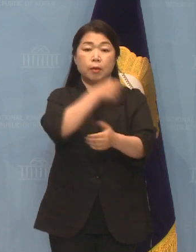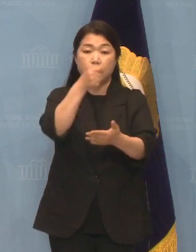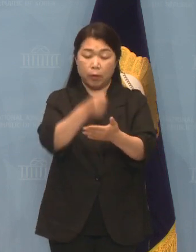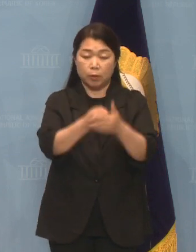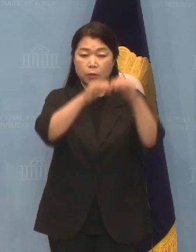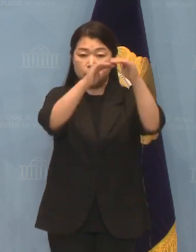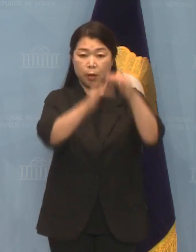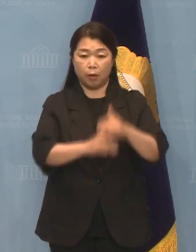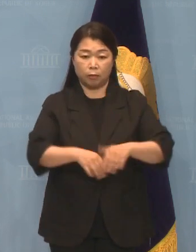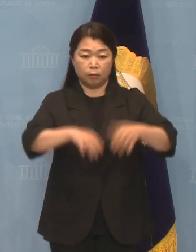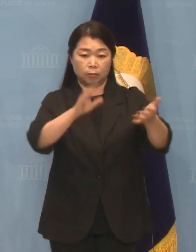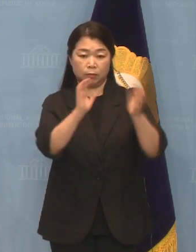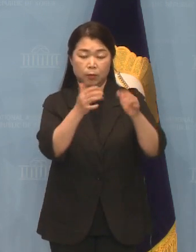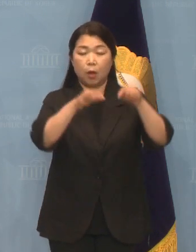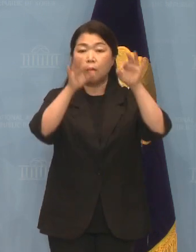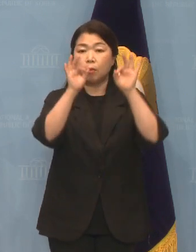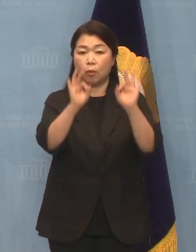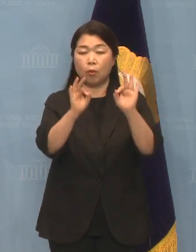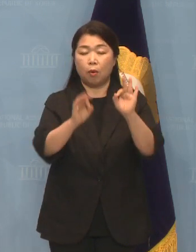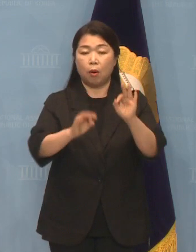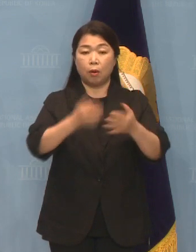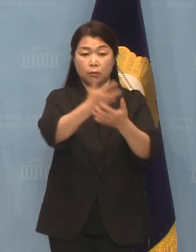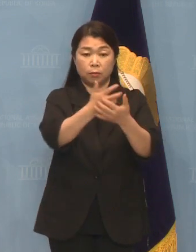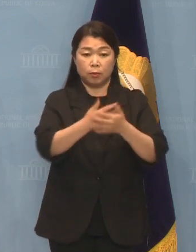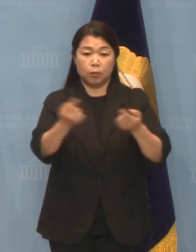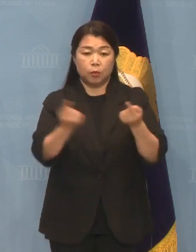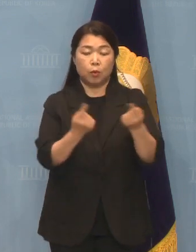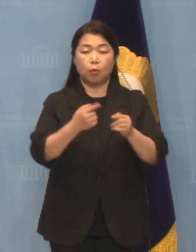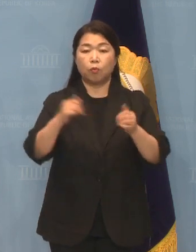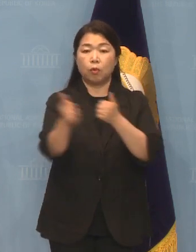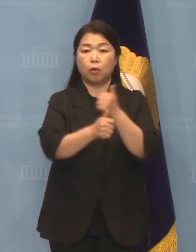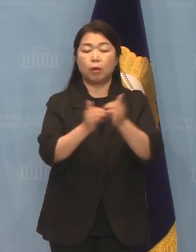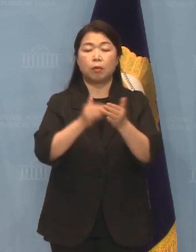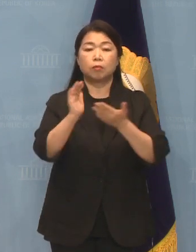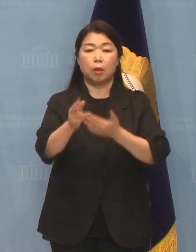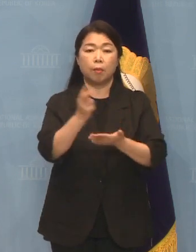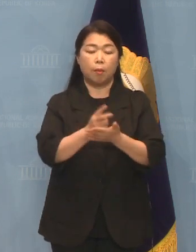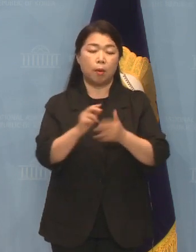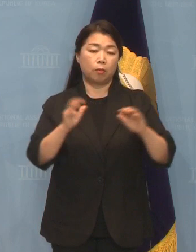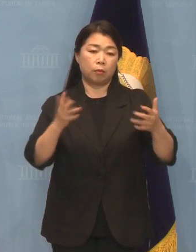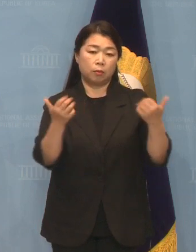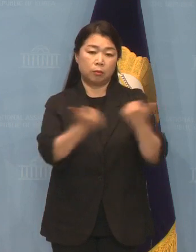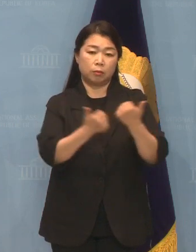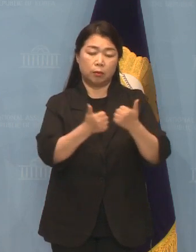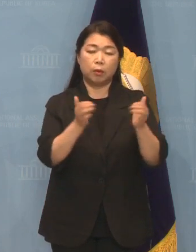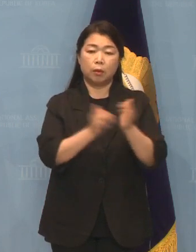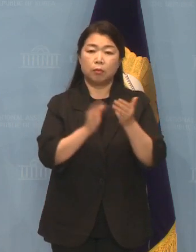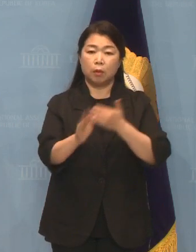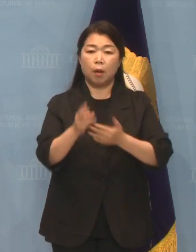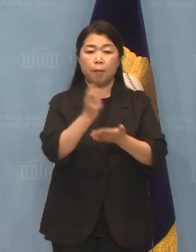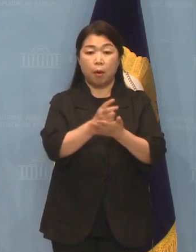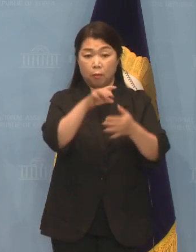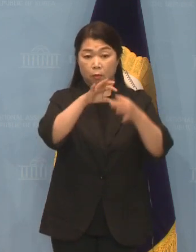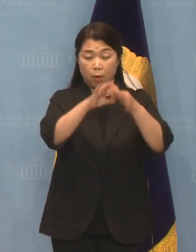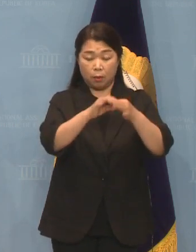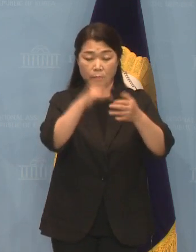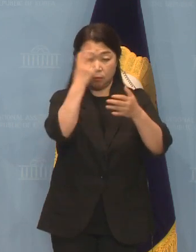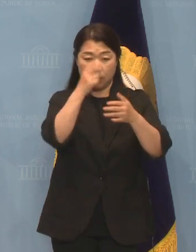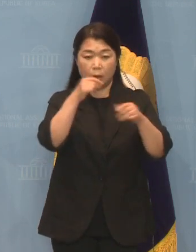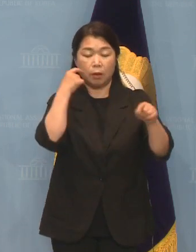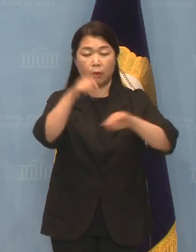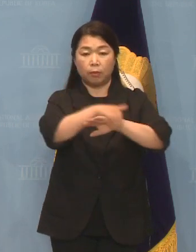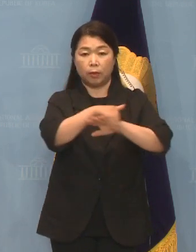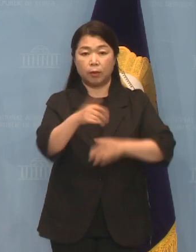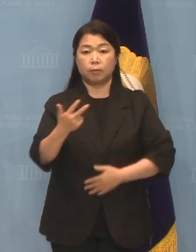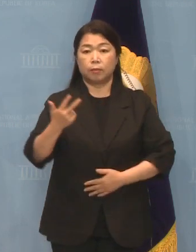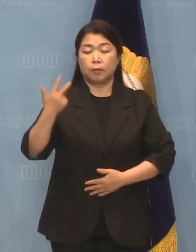등을 심사하고 안건조정위원회 이후에는 법안소위원회를 열어서 법안을 심사할 예정입니다. 다음은